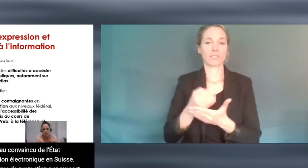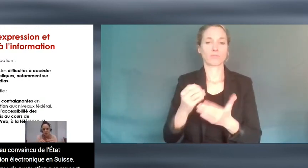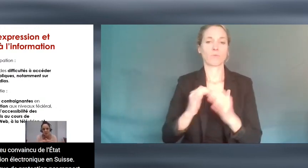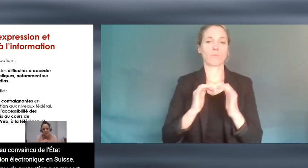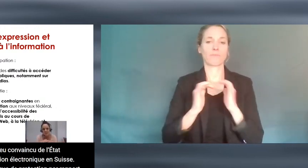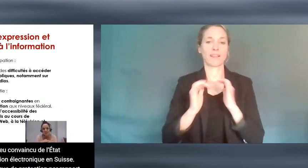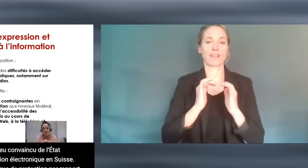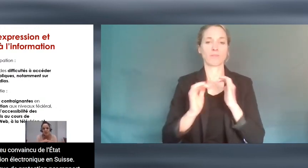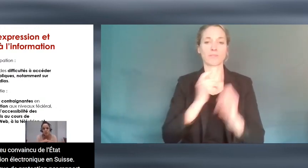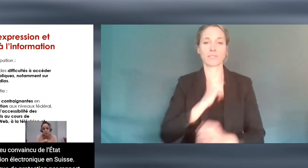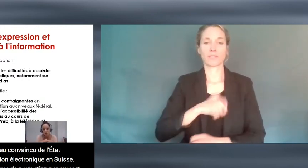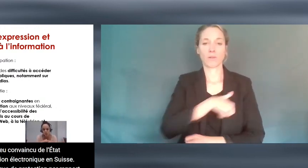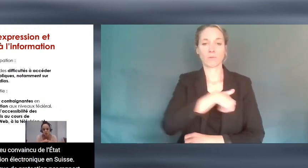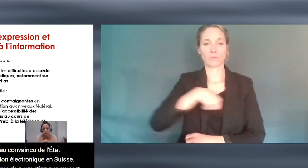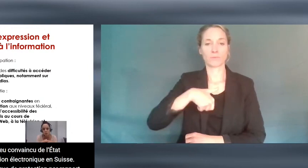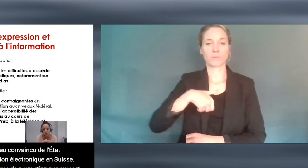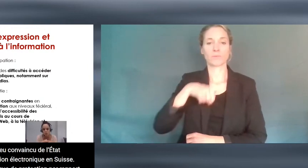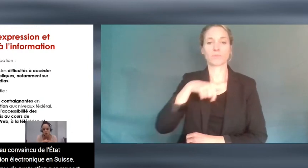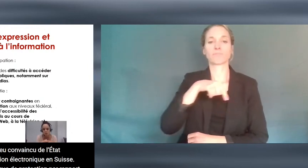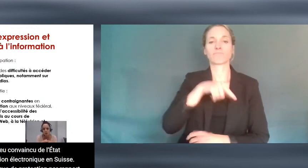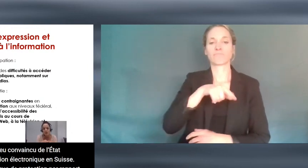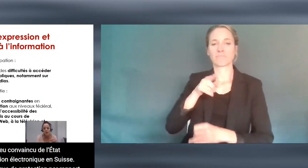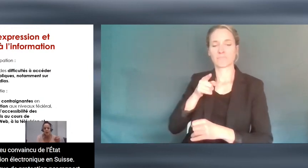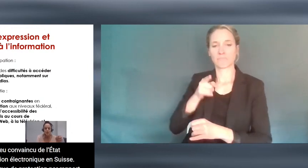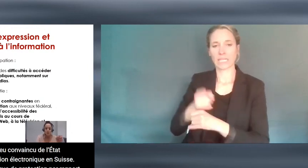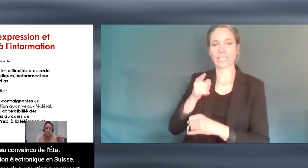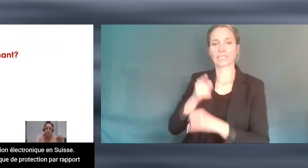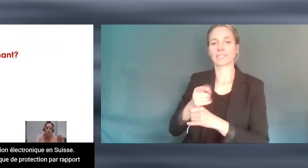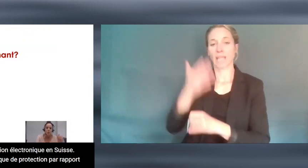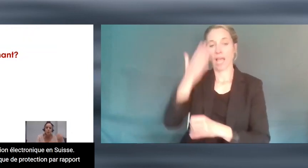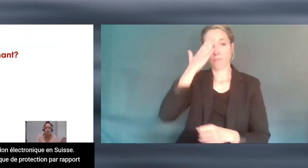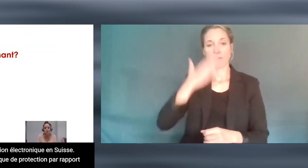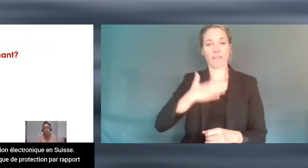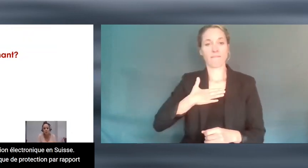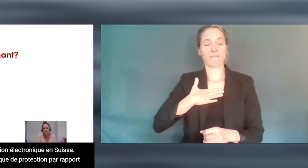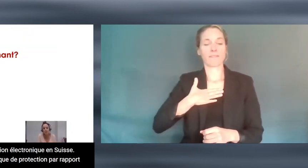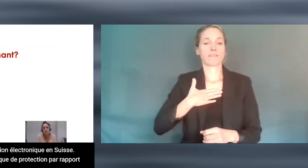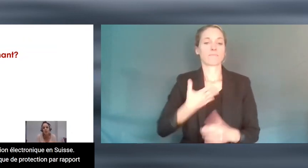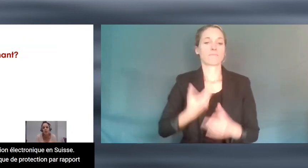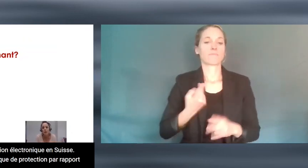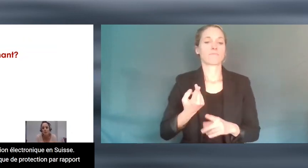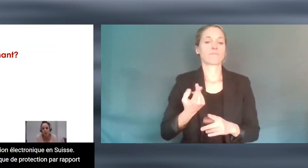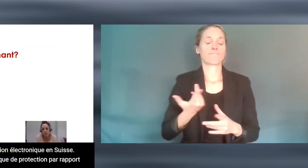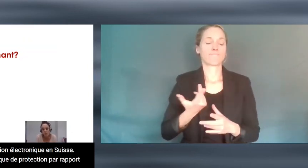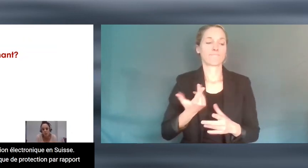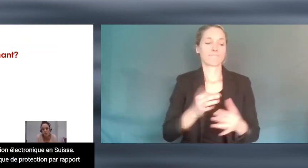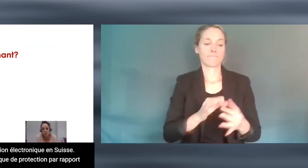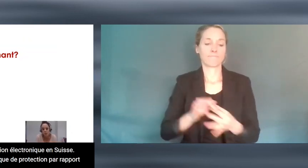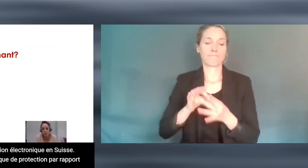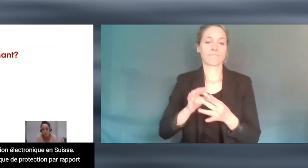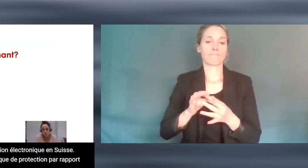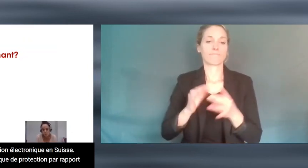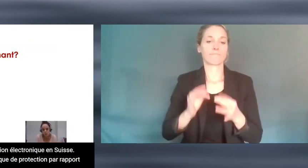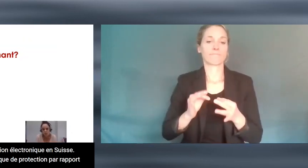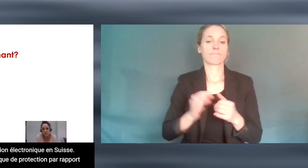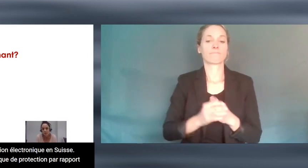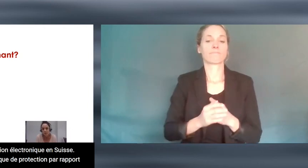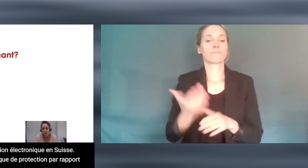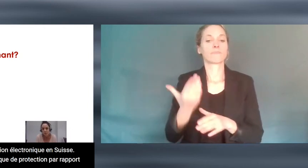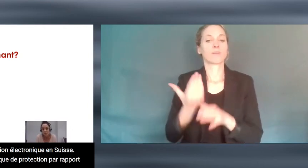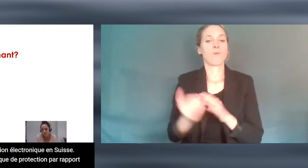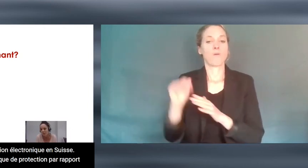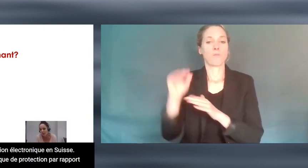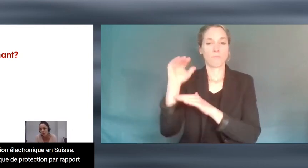pense que cette critique, elle est due surtout, encore une fois, au manque de protection par rapport aux